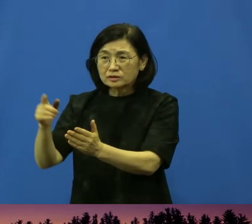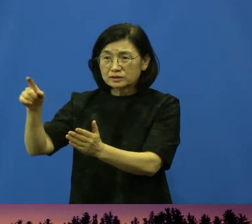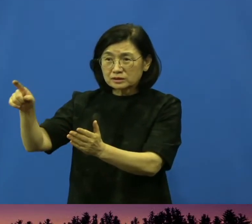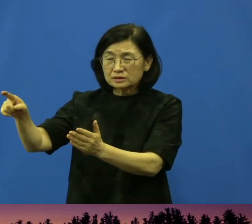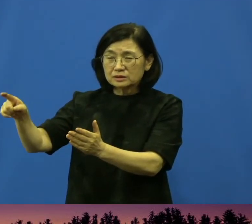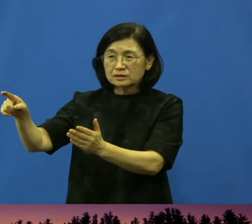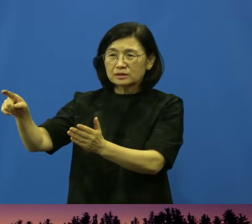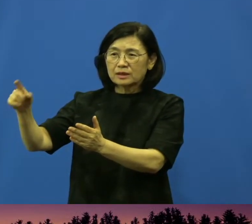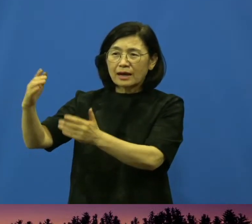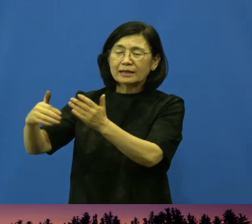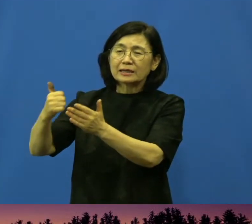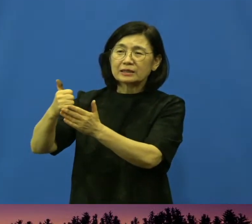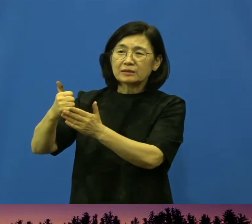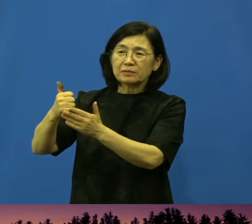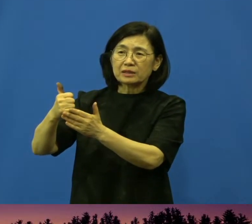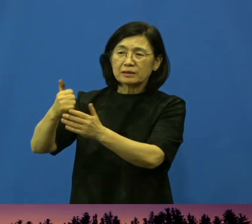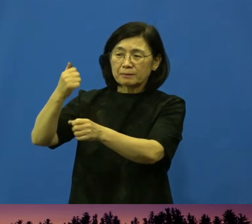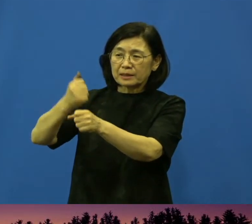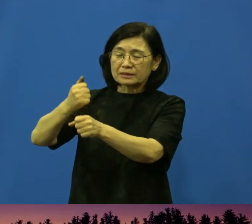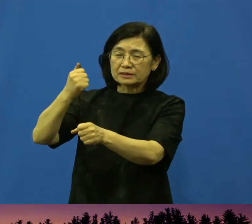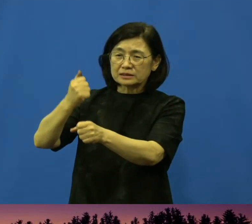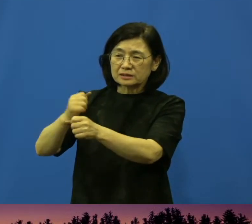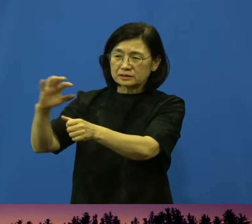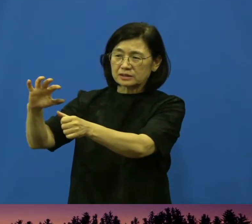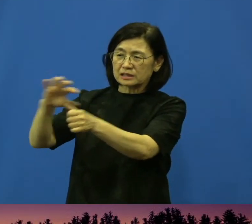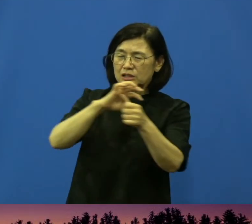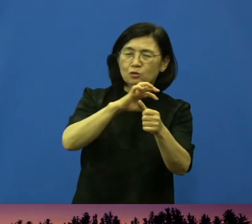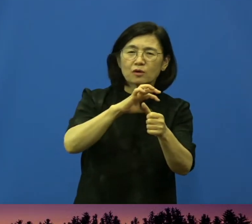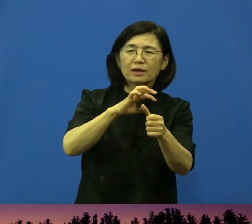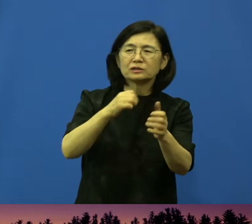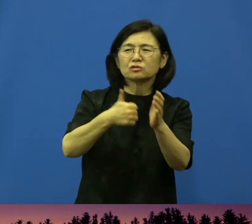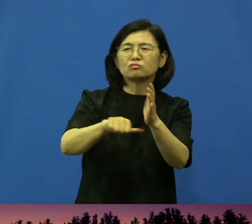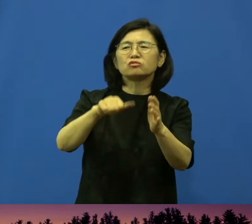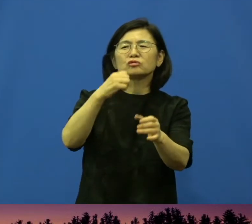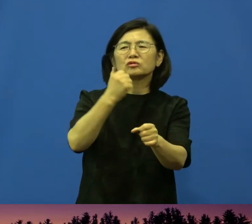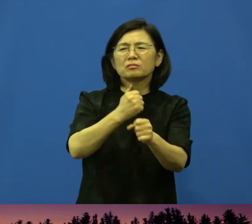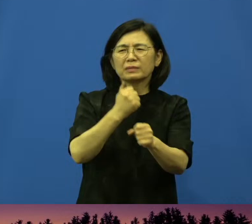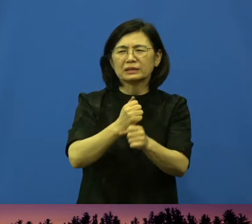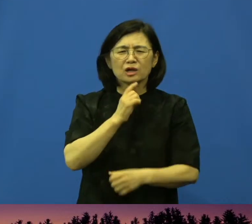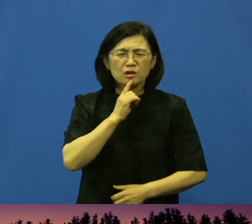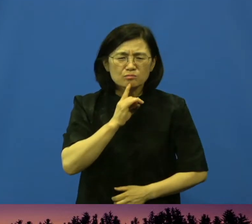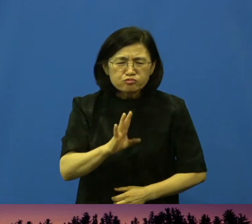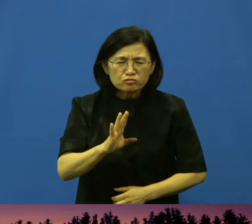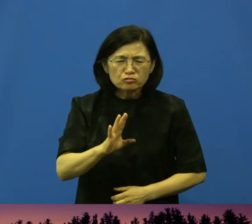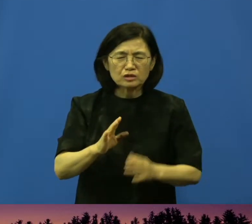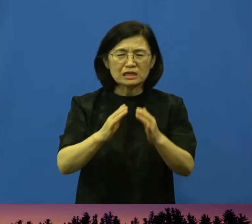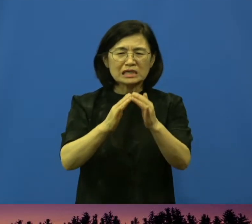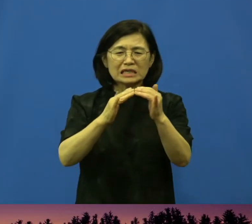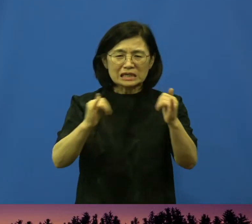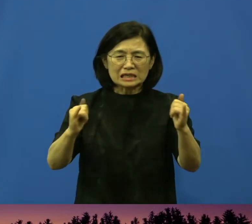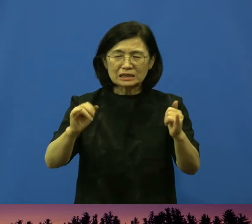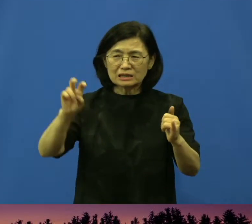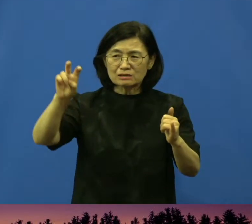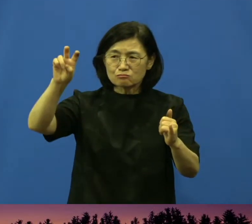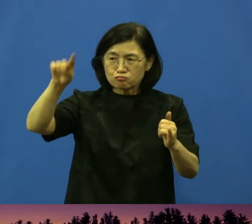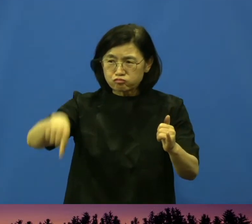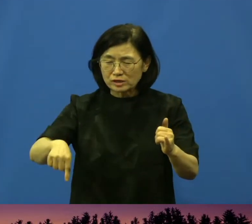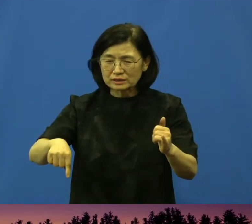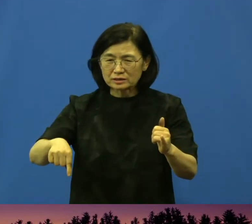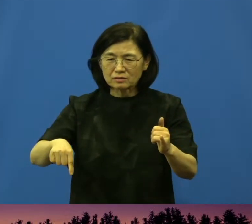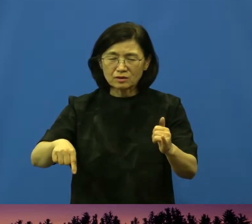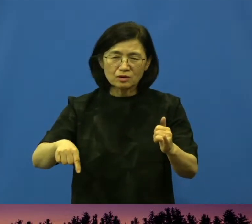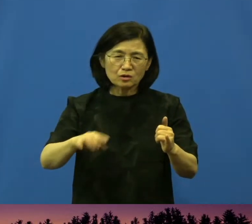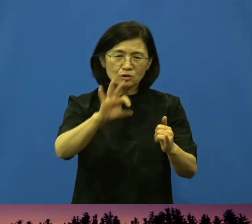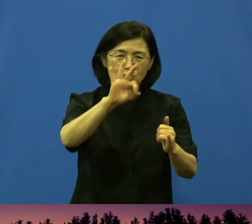아니에요. 어떤 게 창조예요, 여러분? 무에서 유를 만들어내, 그게 창조예요. 이건 창조자만 할 수 있는 거거든요.